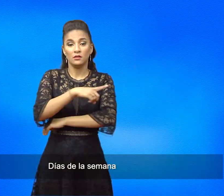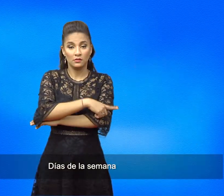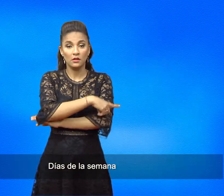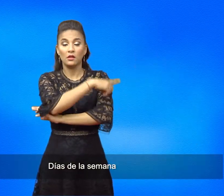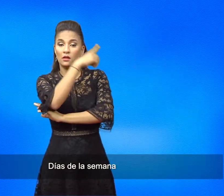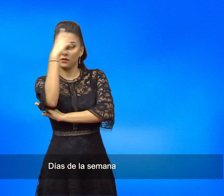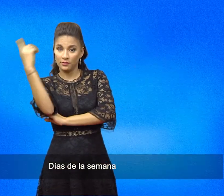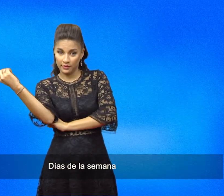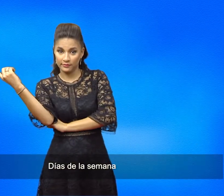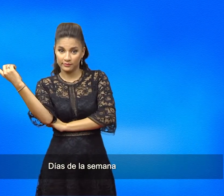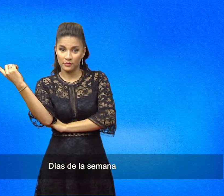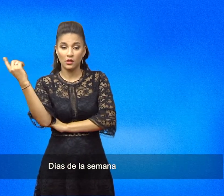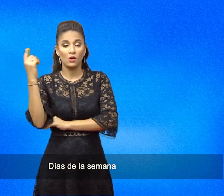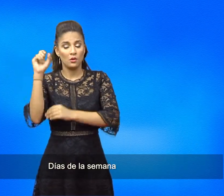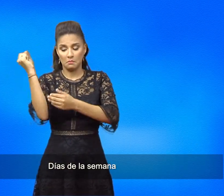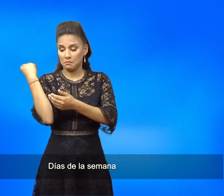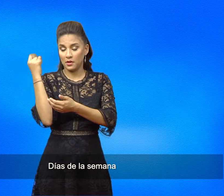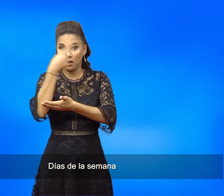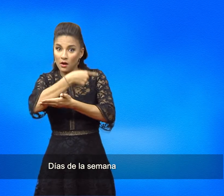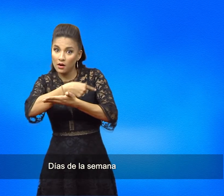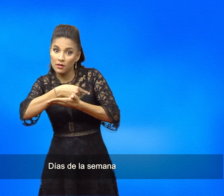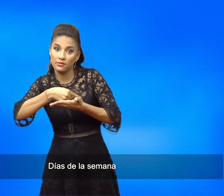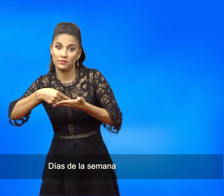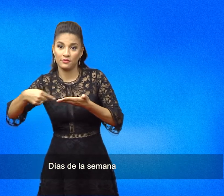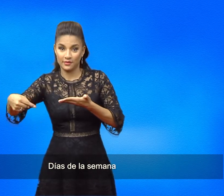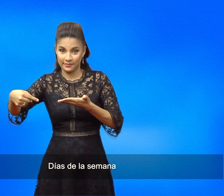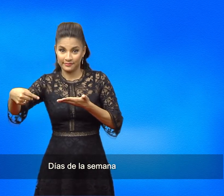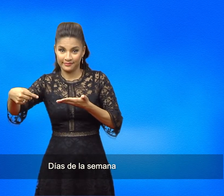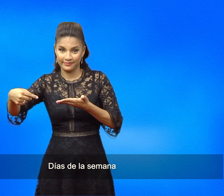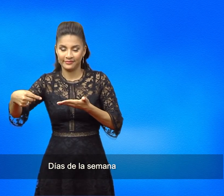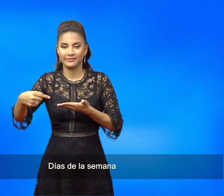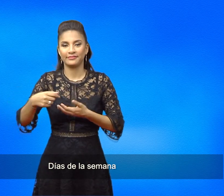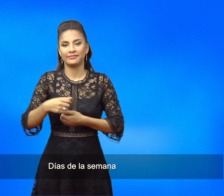días de la semana